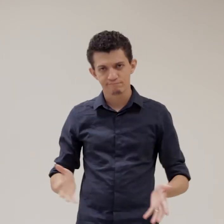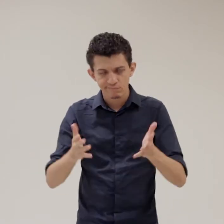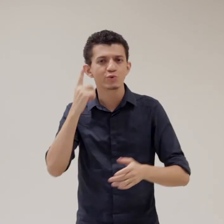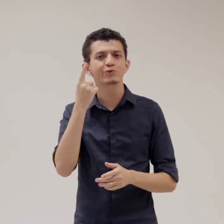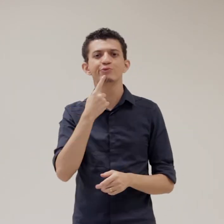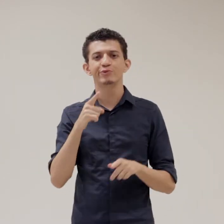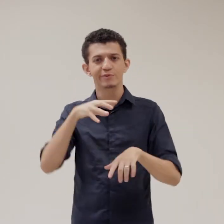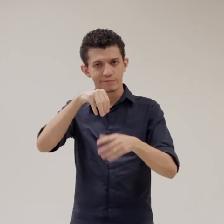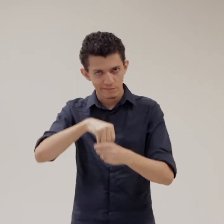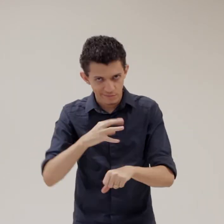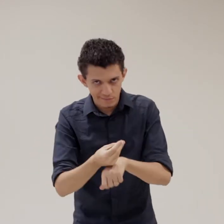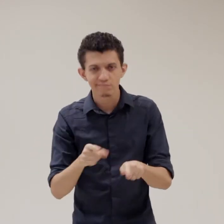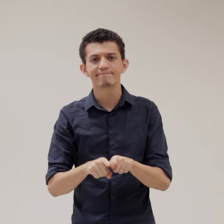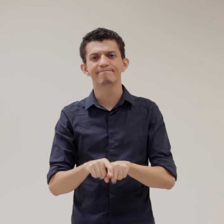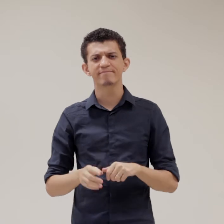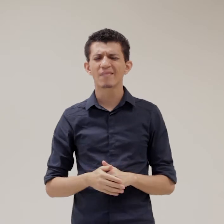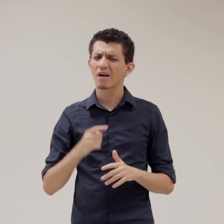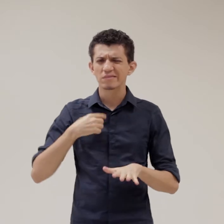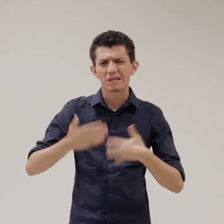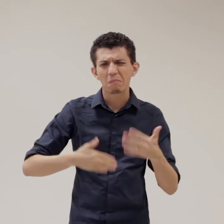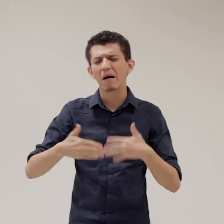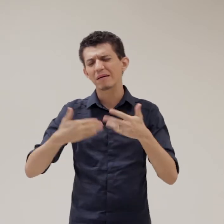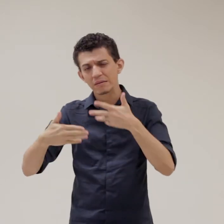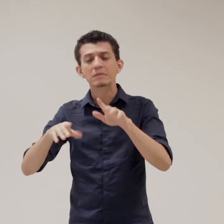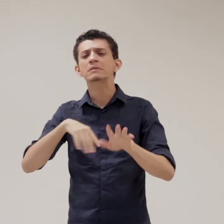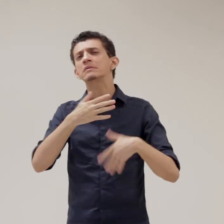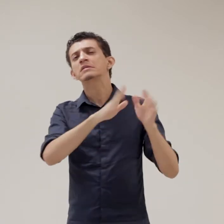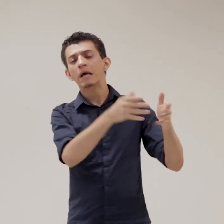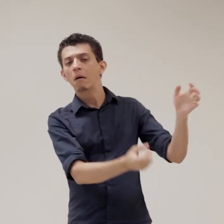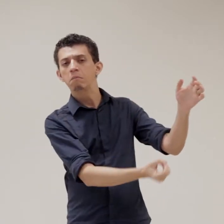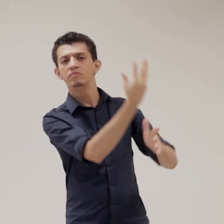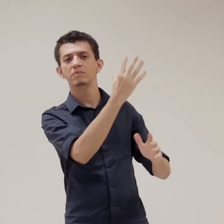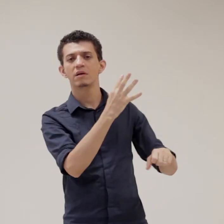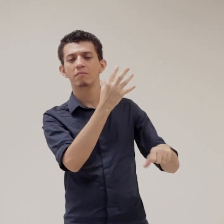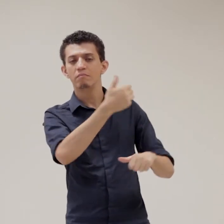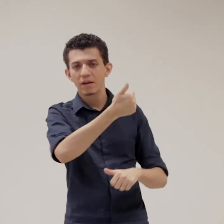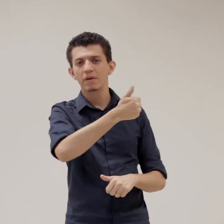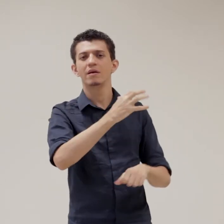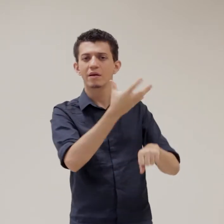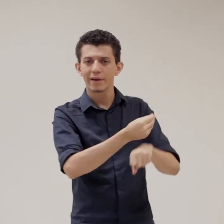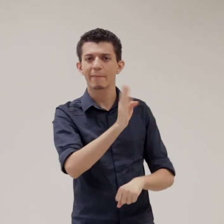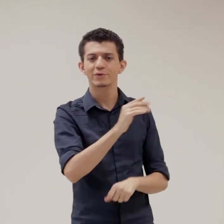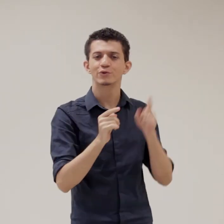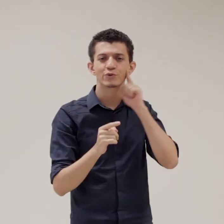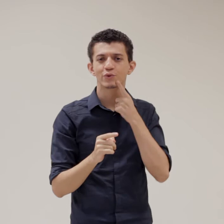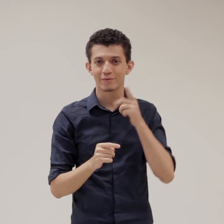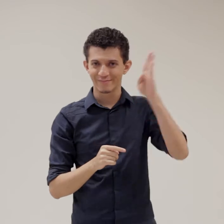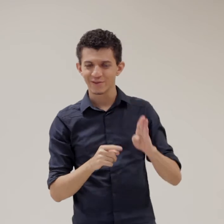Igreja Batista Boas Novas, em Hortolândia, São Paulo. Ali, todos os cultos são interpretados em Libras e todo o último